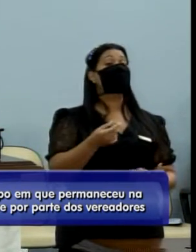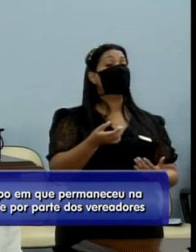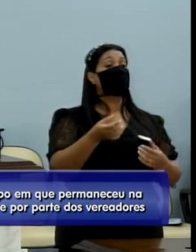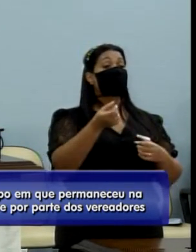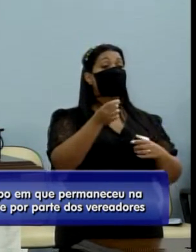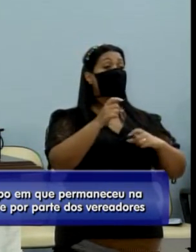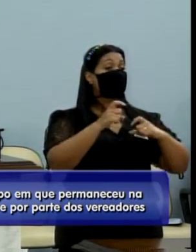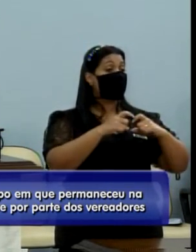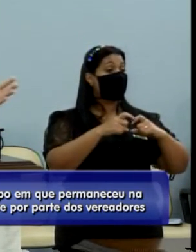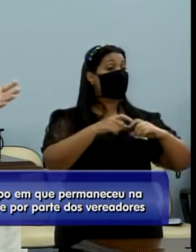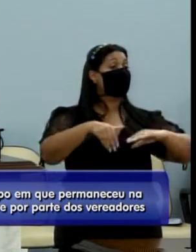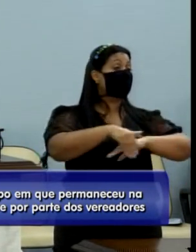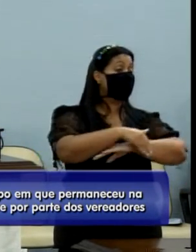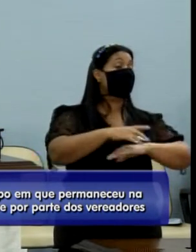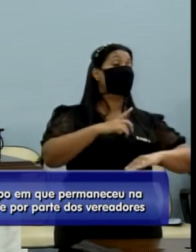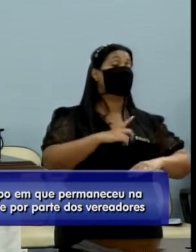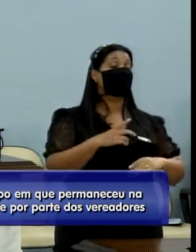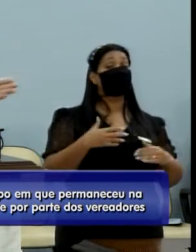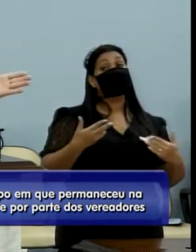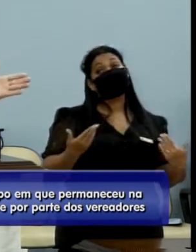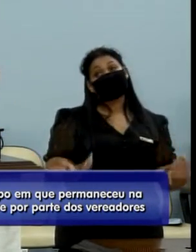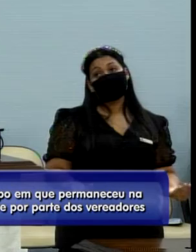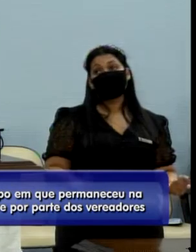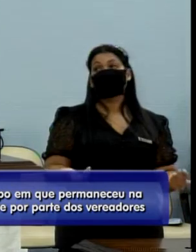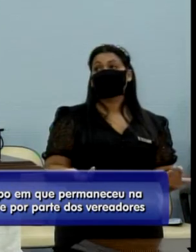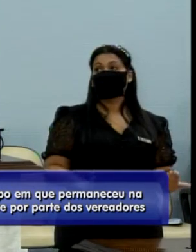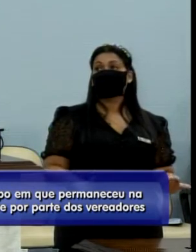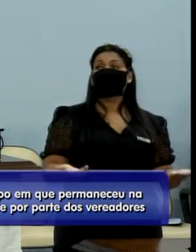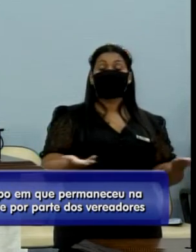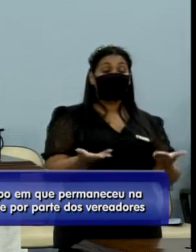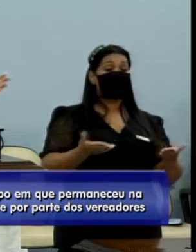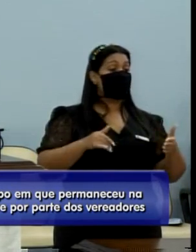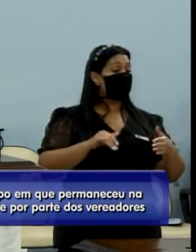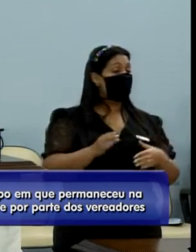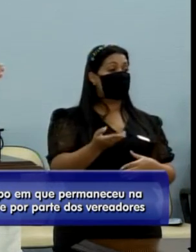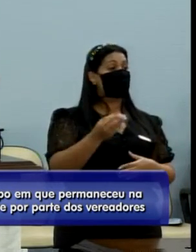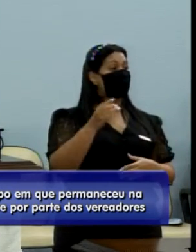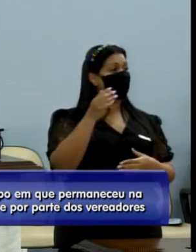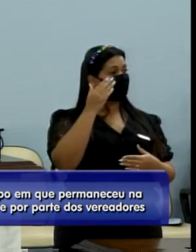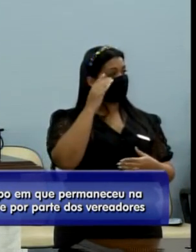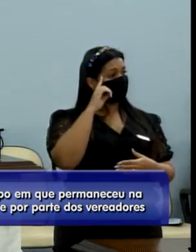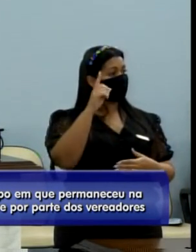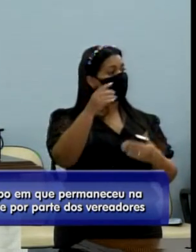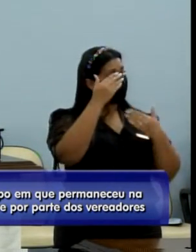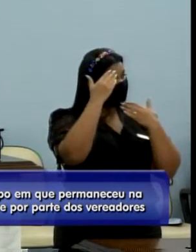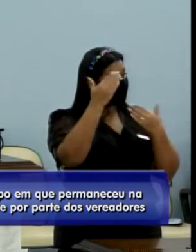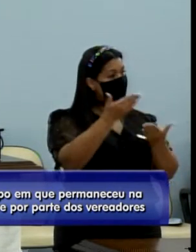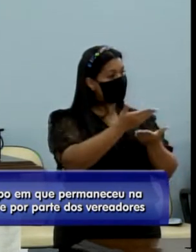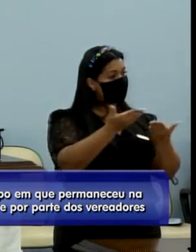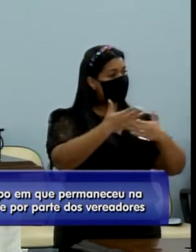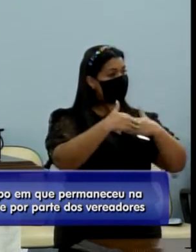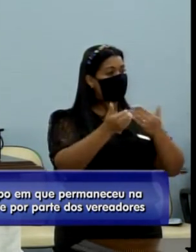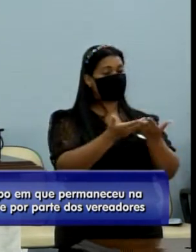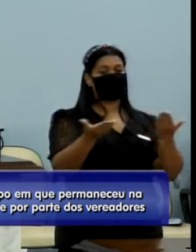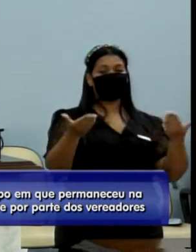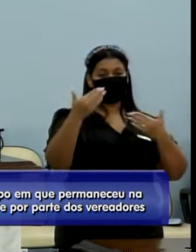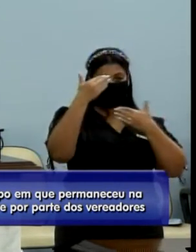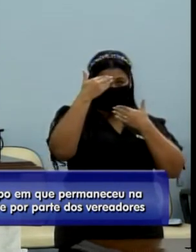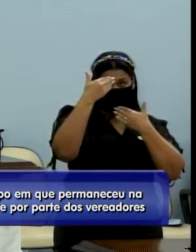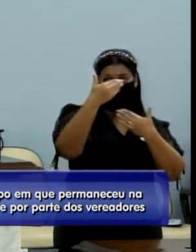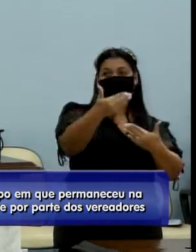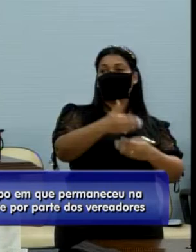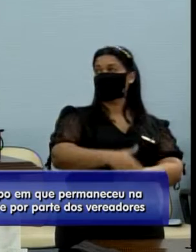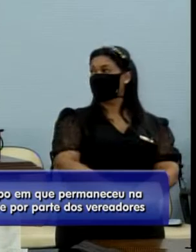nós temos por morador de rua então gente eu agradeço a último dia meu aqui Agradeço o carinho de todo mundo muito obrigado uma